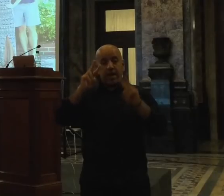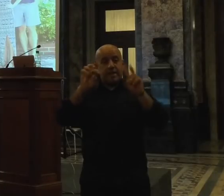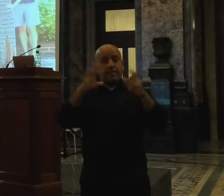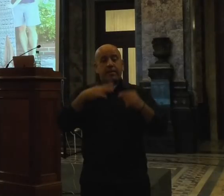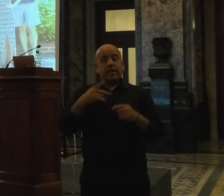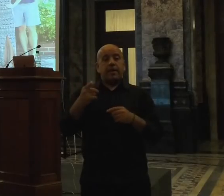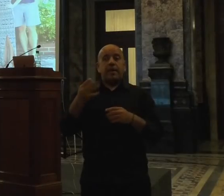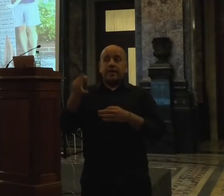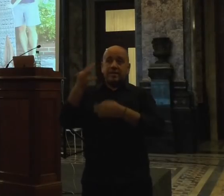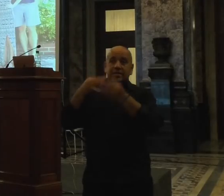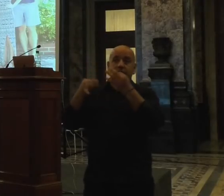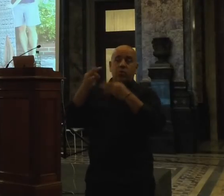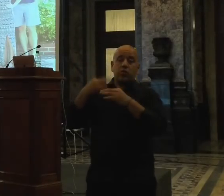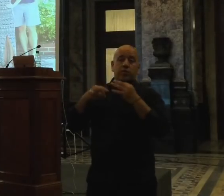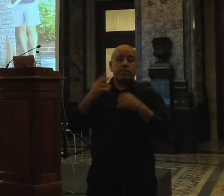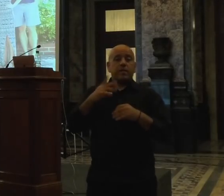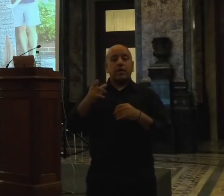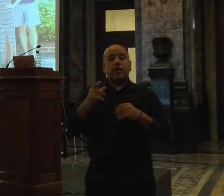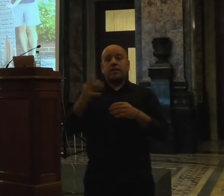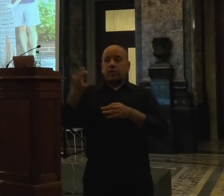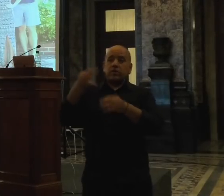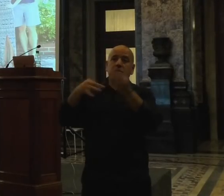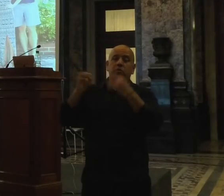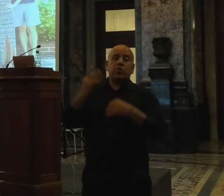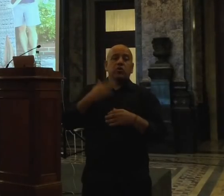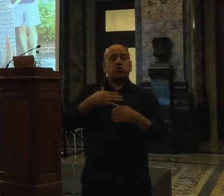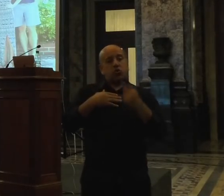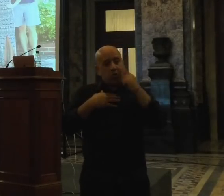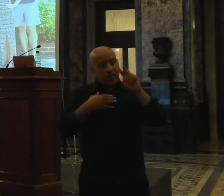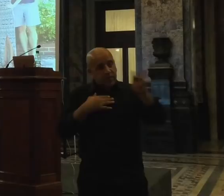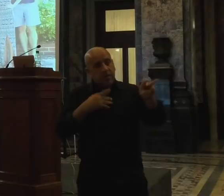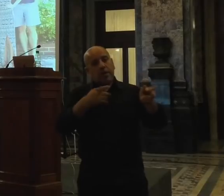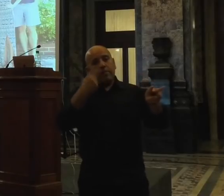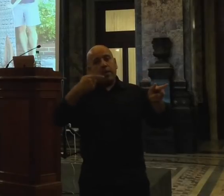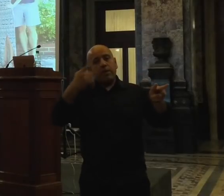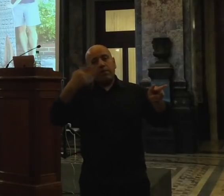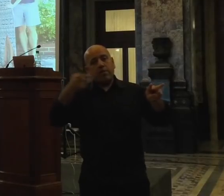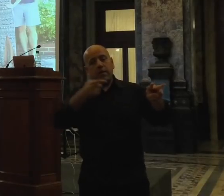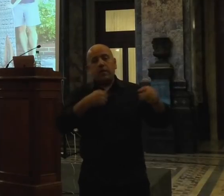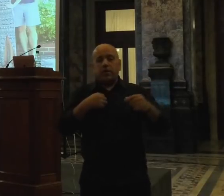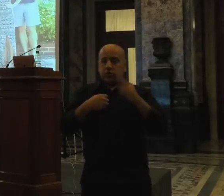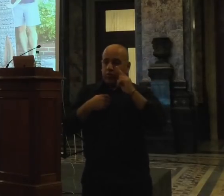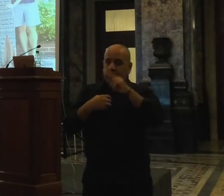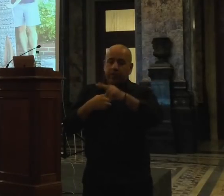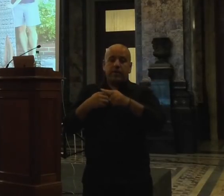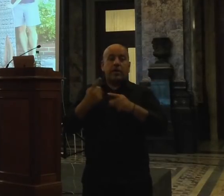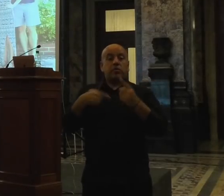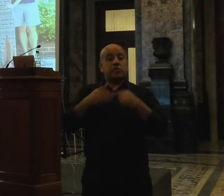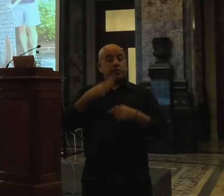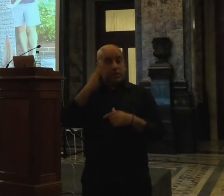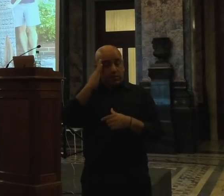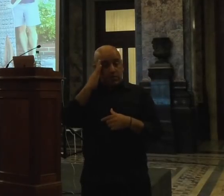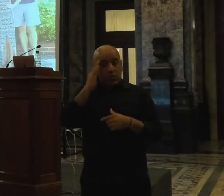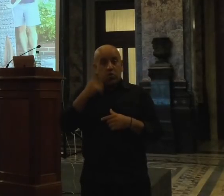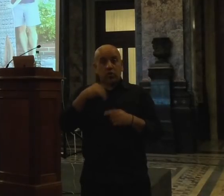testimonio, que en las leyes se escuchan los testimonios de yo vi a ese señor que hizo bla, bla, bla. Y sabemos perfectamente, podemos